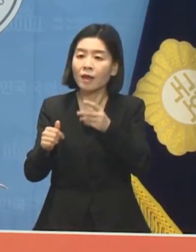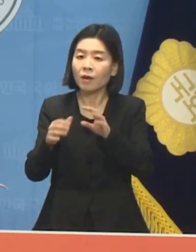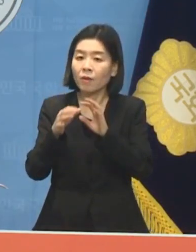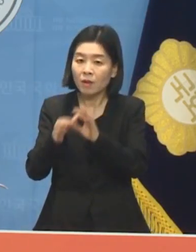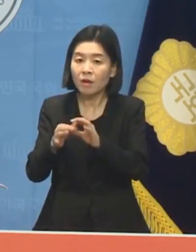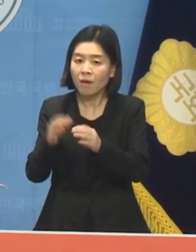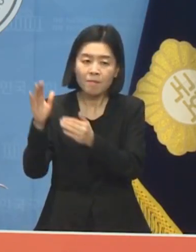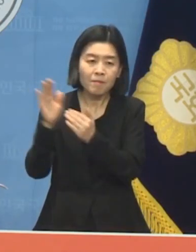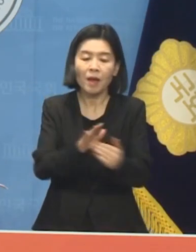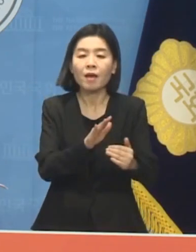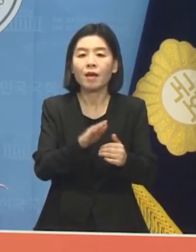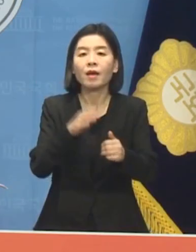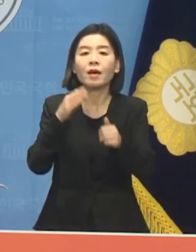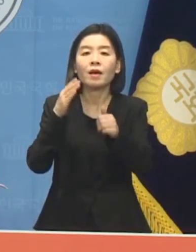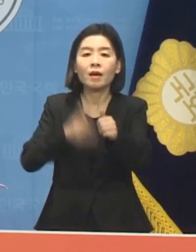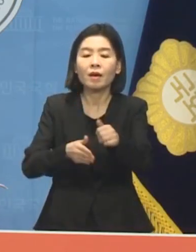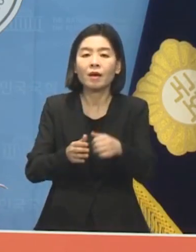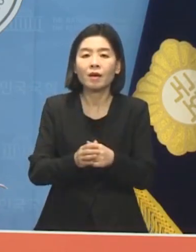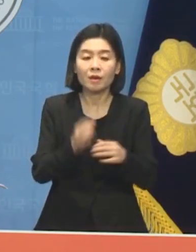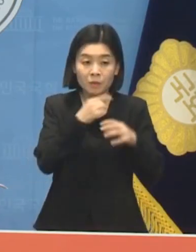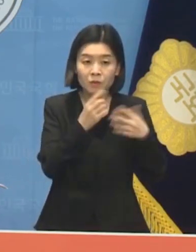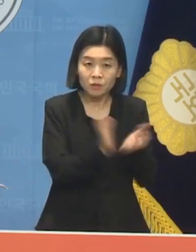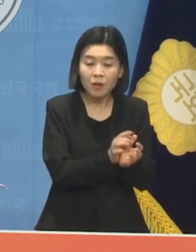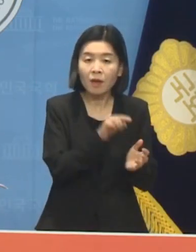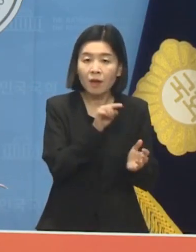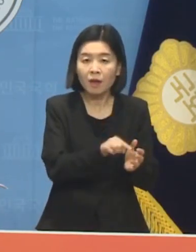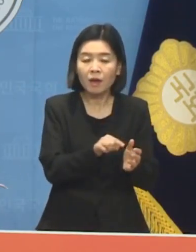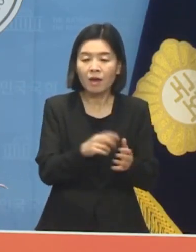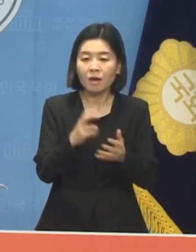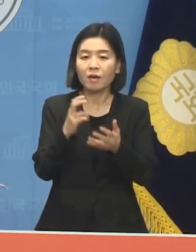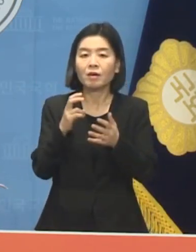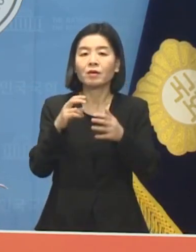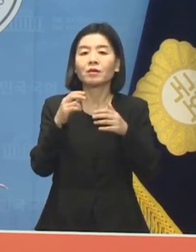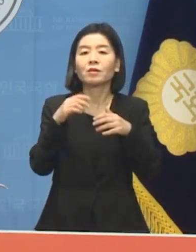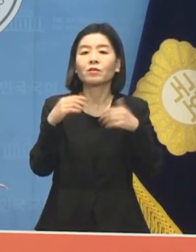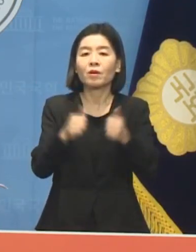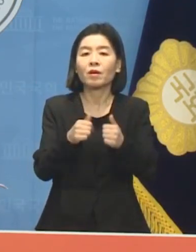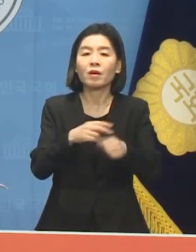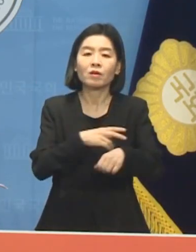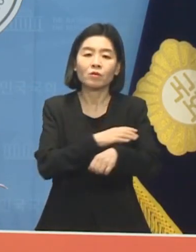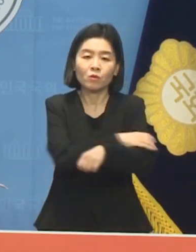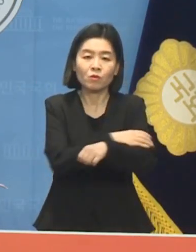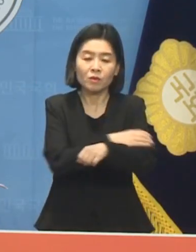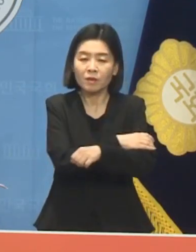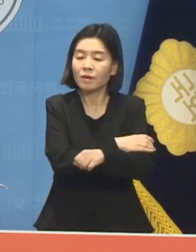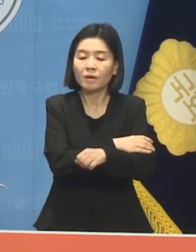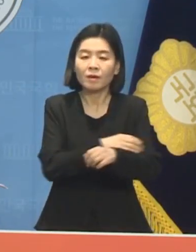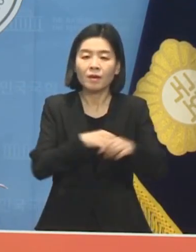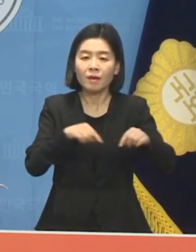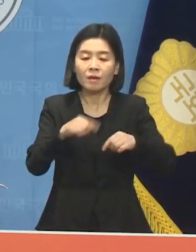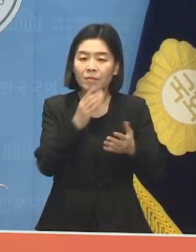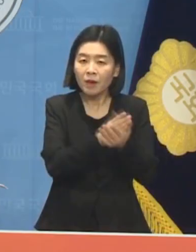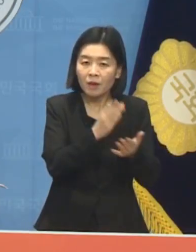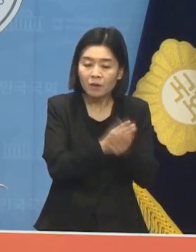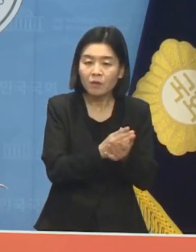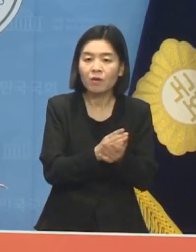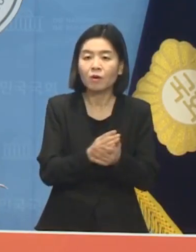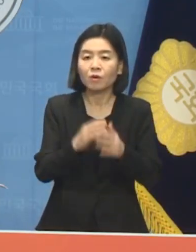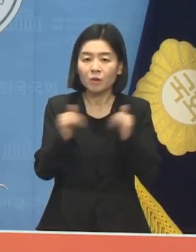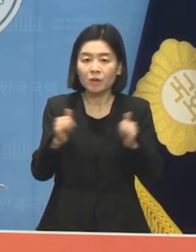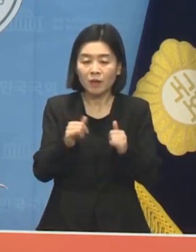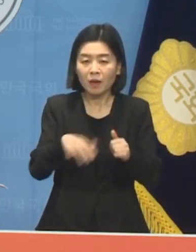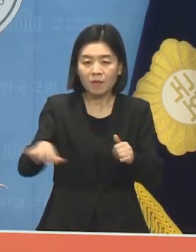즉각 각하하라. 더불어민주당은 입법부 독재 내란 행위를 중단하고 국민에게 석고